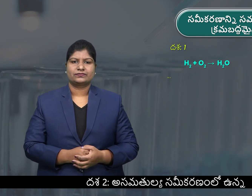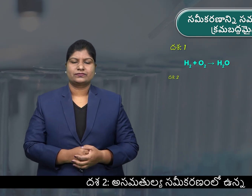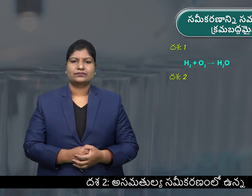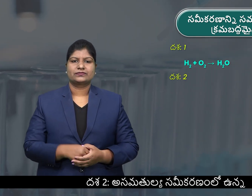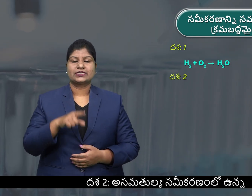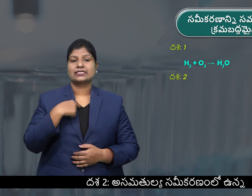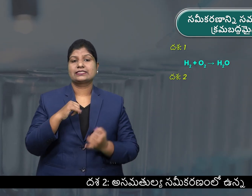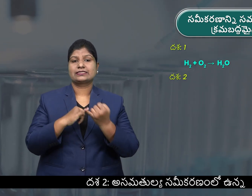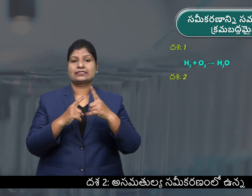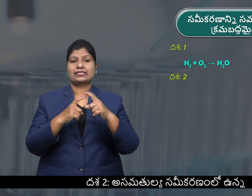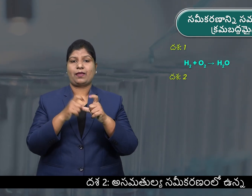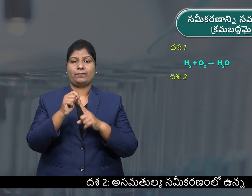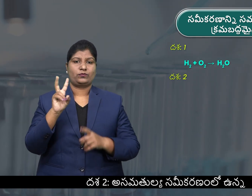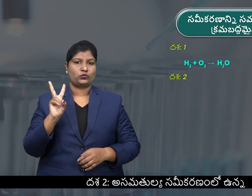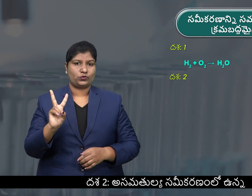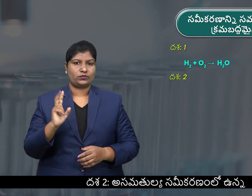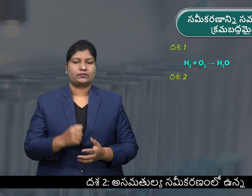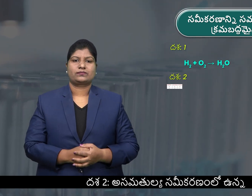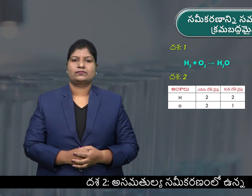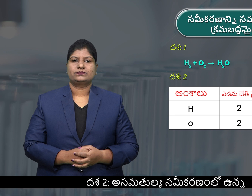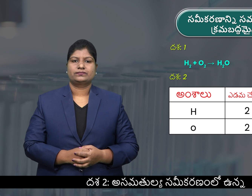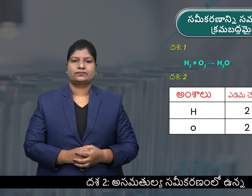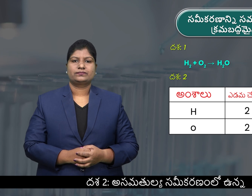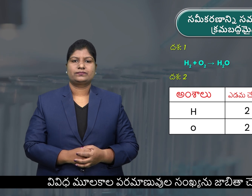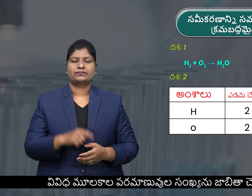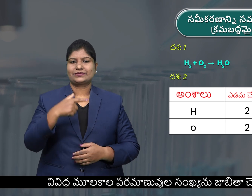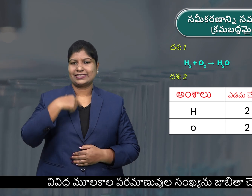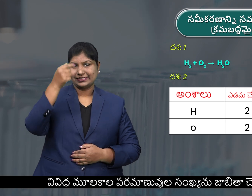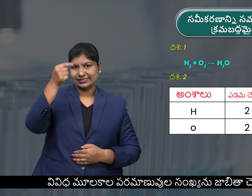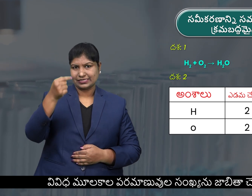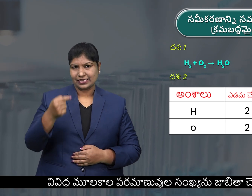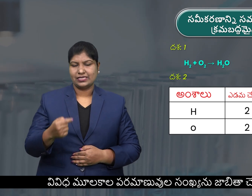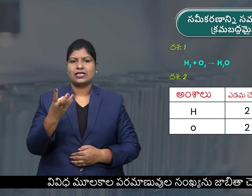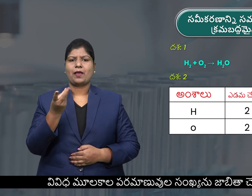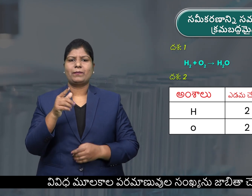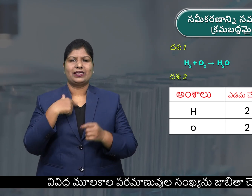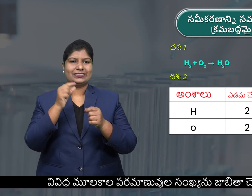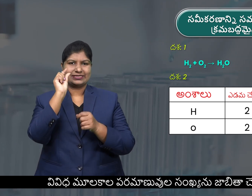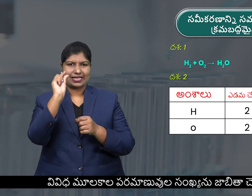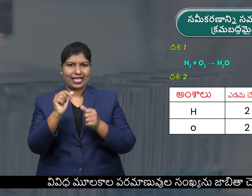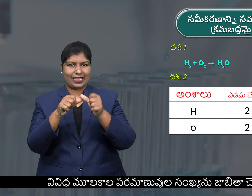దశ 2. అసమతుల్య సమీకరణంలో ఉన్న వివిధ మూలకాల పరమాణువుల సంఖ్యను జాబితా